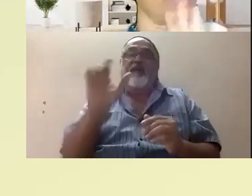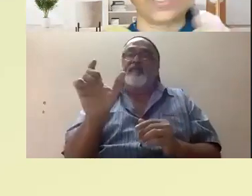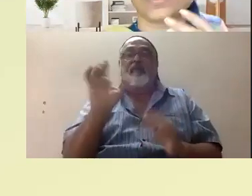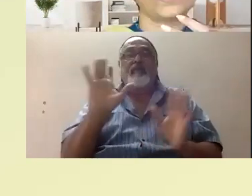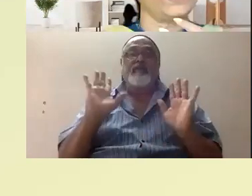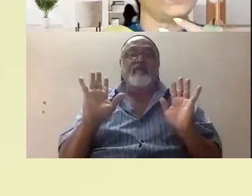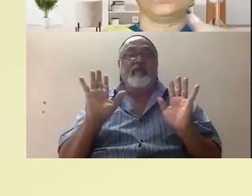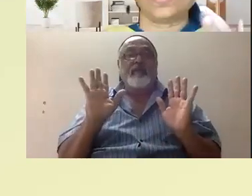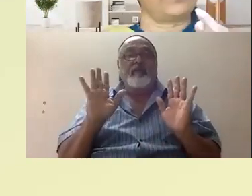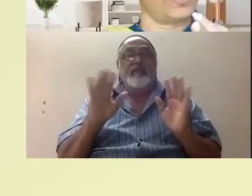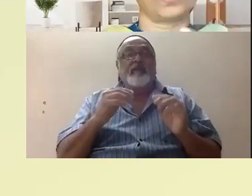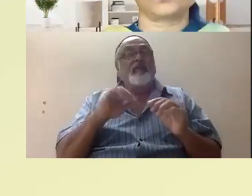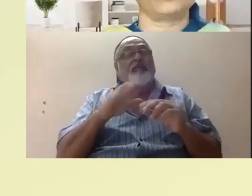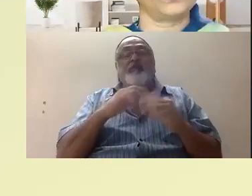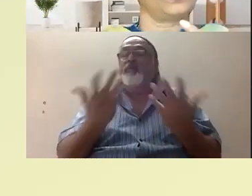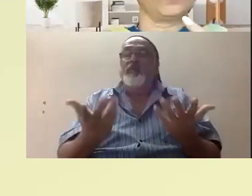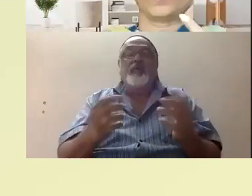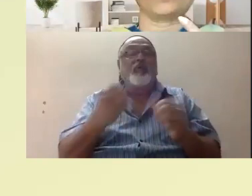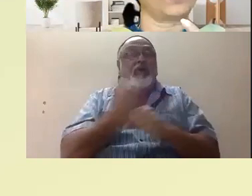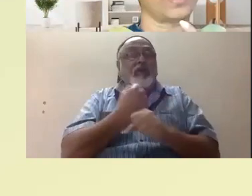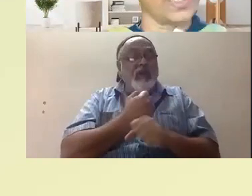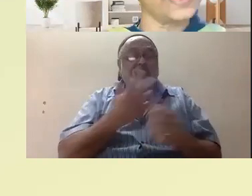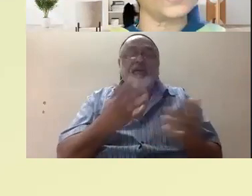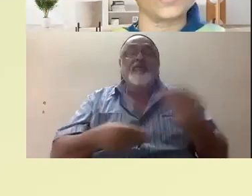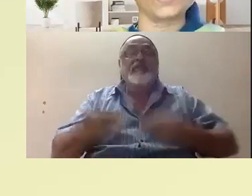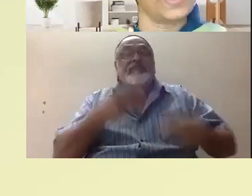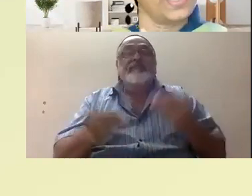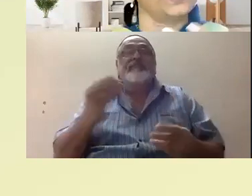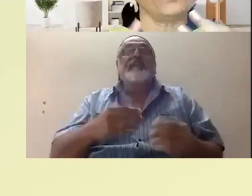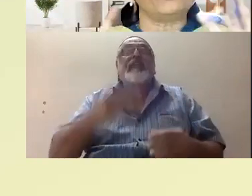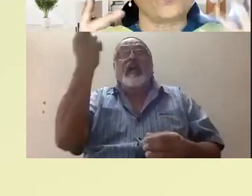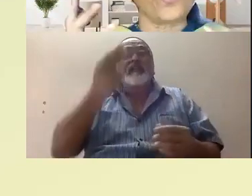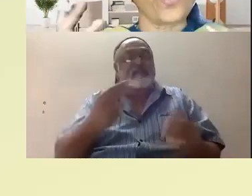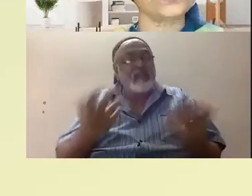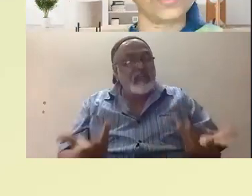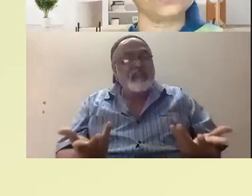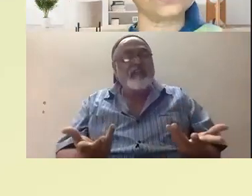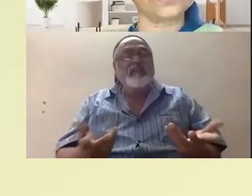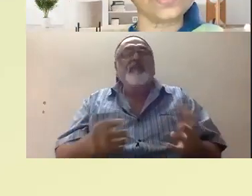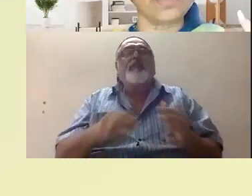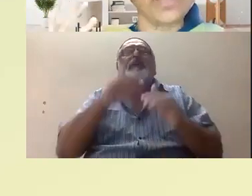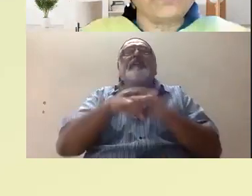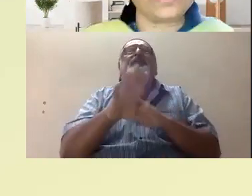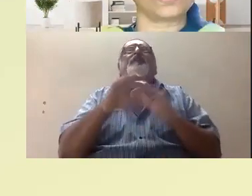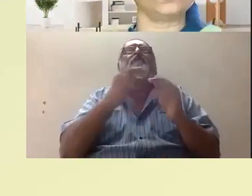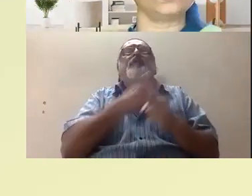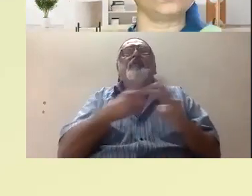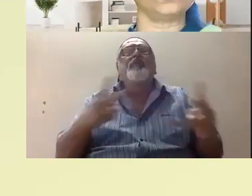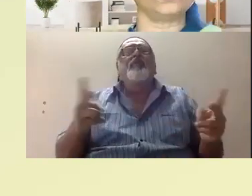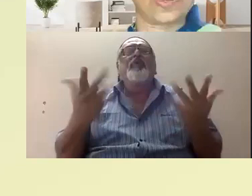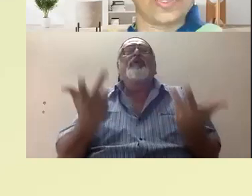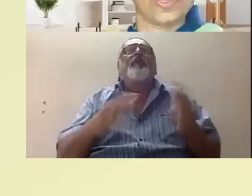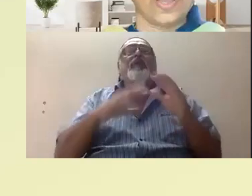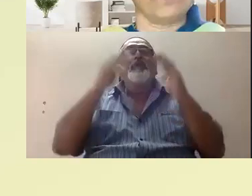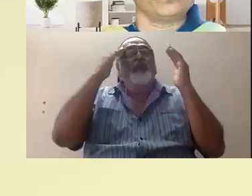हम ना आर्टिजन है, हम ना एंटरप्रेन्योर है, हम ना आर्टिस्ट है, तो बहुत सारे चीज हमारी पहचान ही नहीं